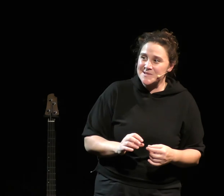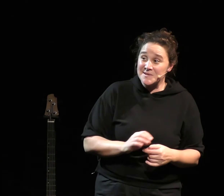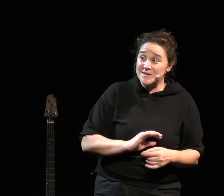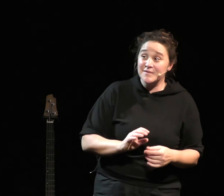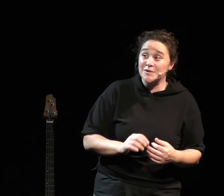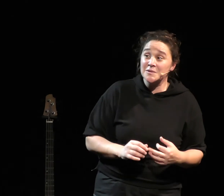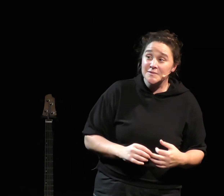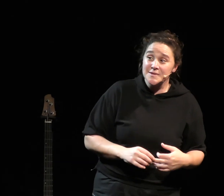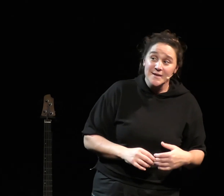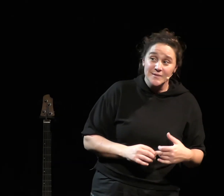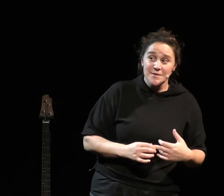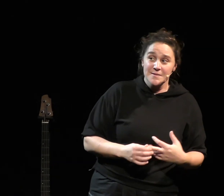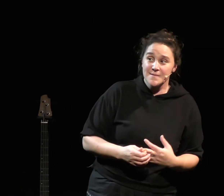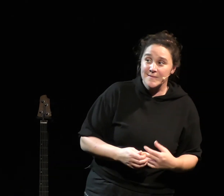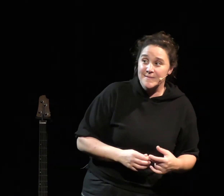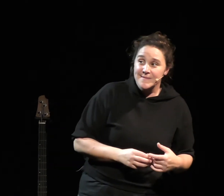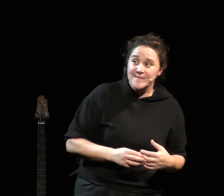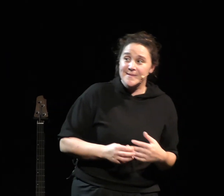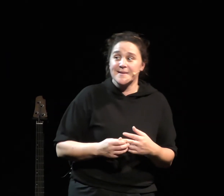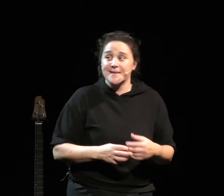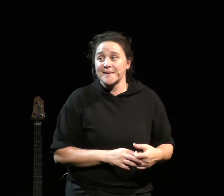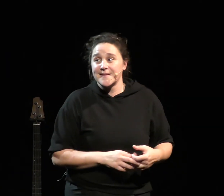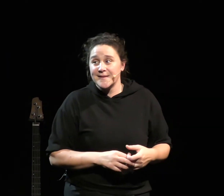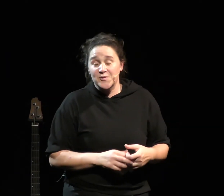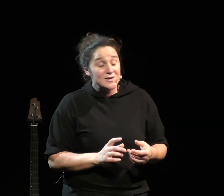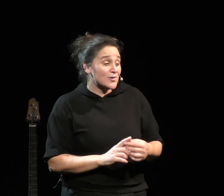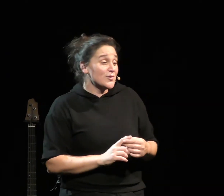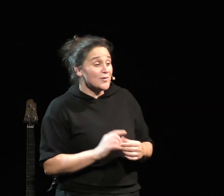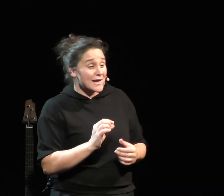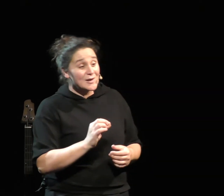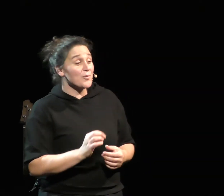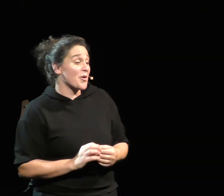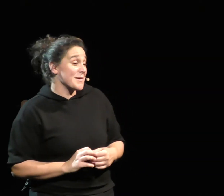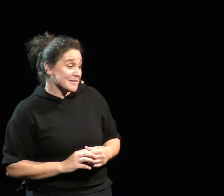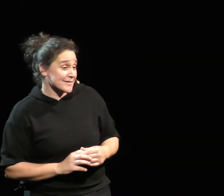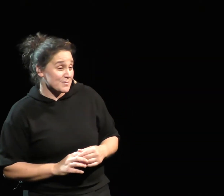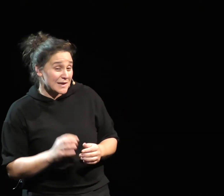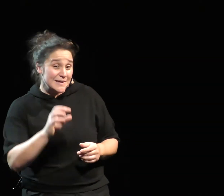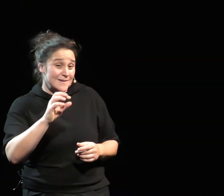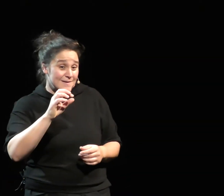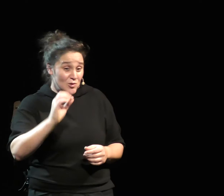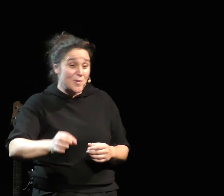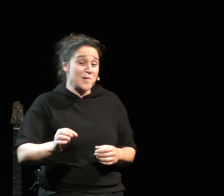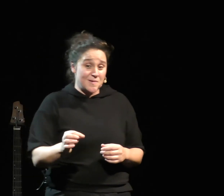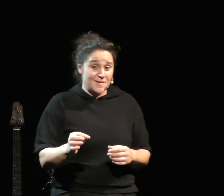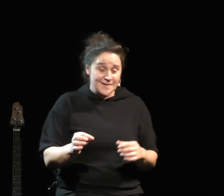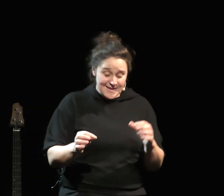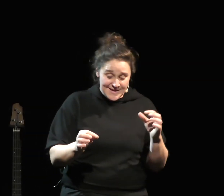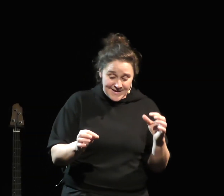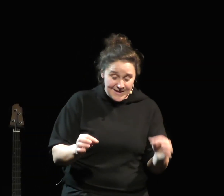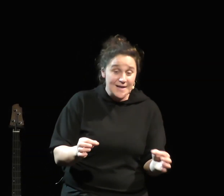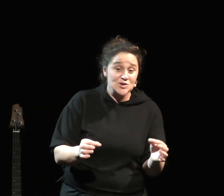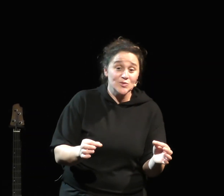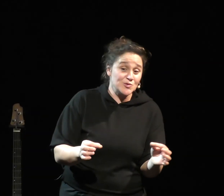ses dévorantes ardeurs. On a tenu quelques promesses, pris le beurre et l'argent du